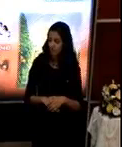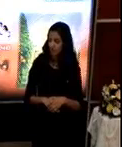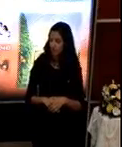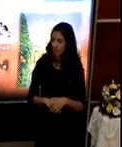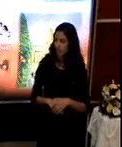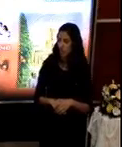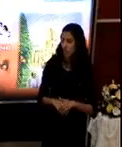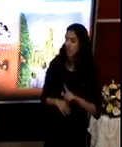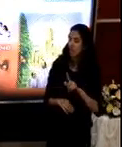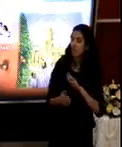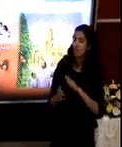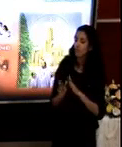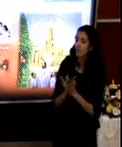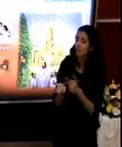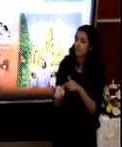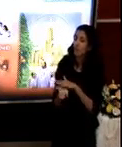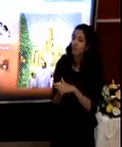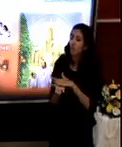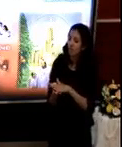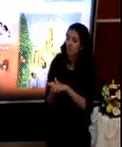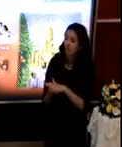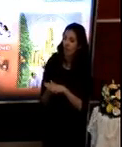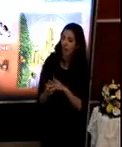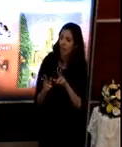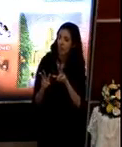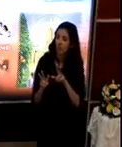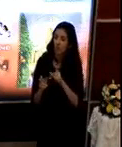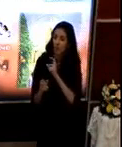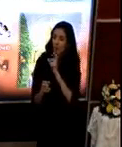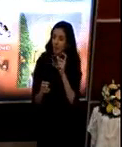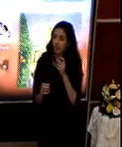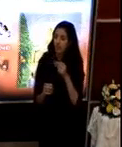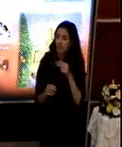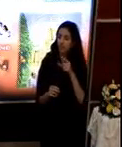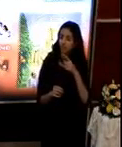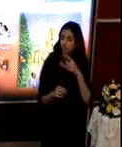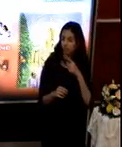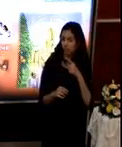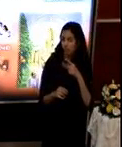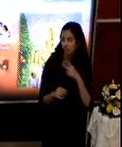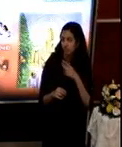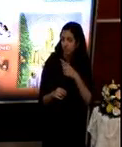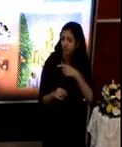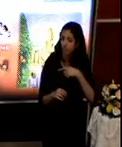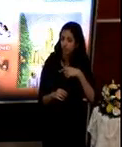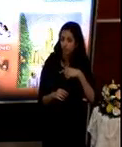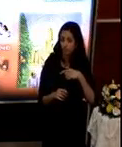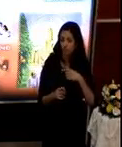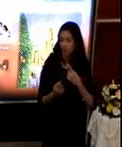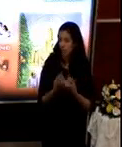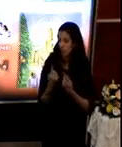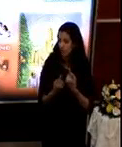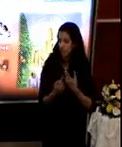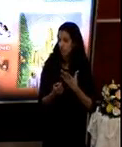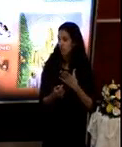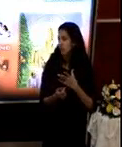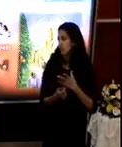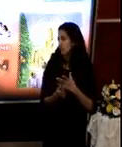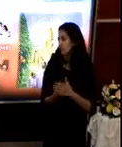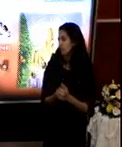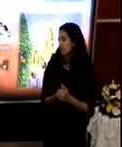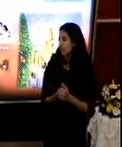Biblia, que es un poquito más moderna, dice, si retraes. Y en la Biblia que tiene la señora allí en la mano, dice,